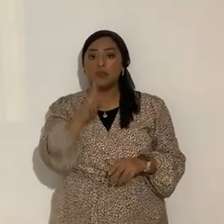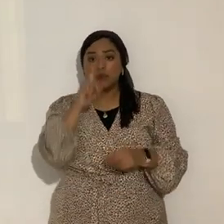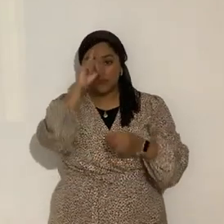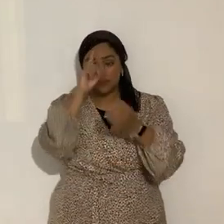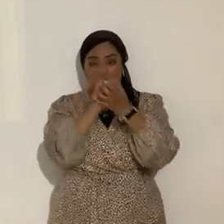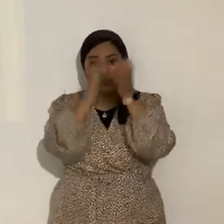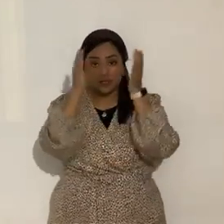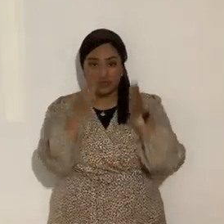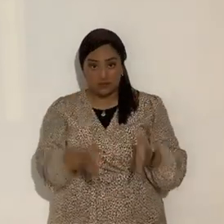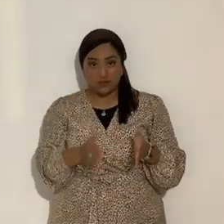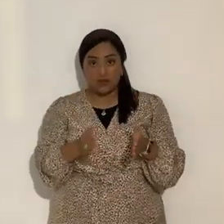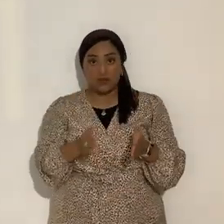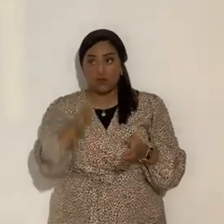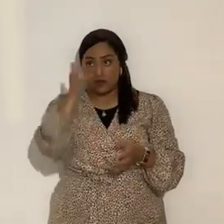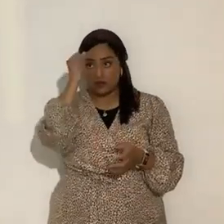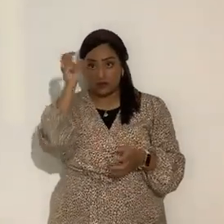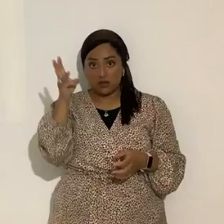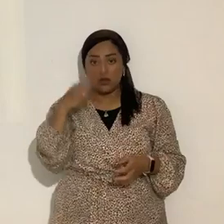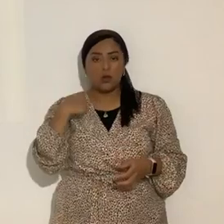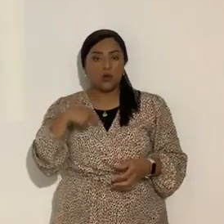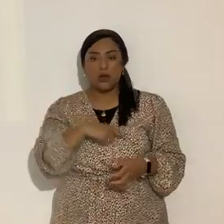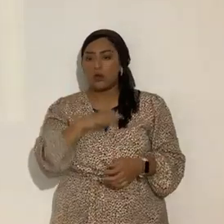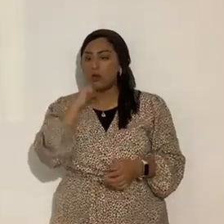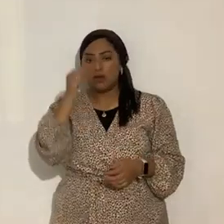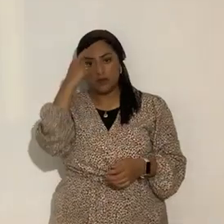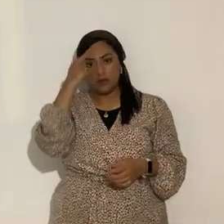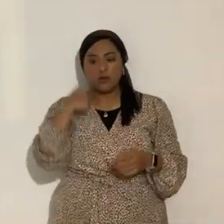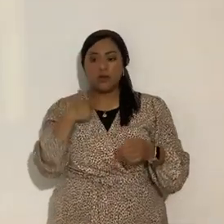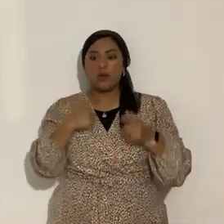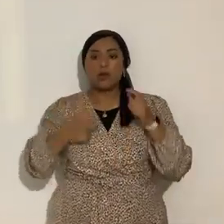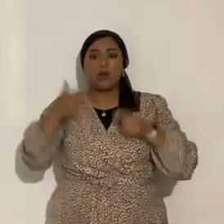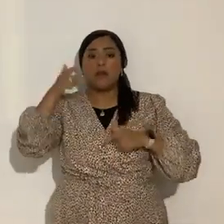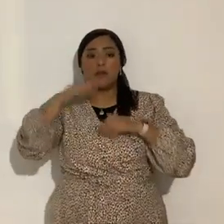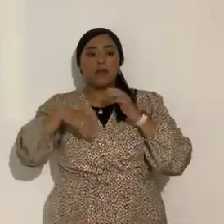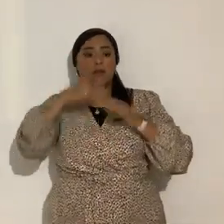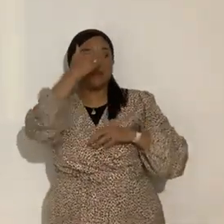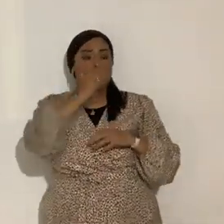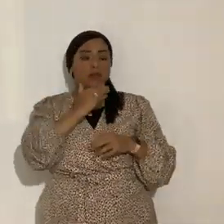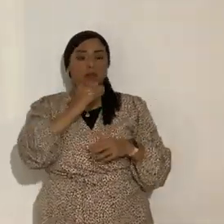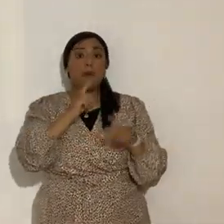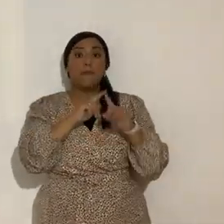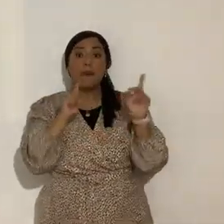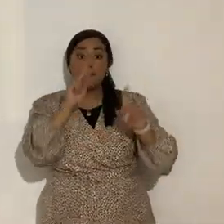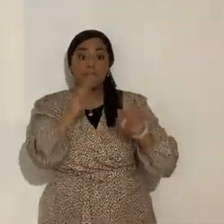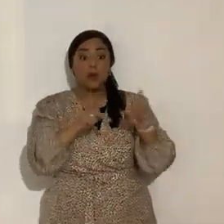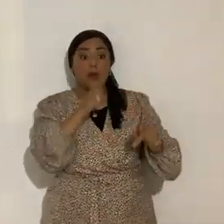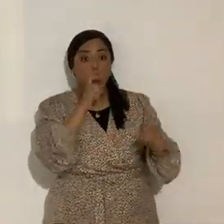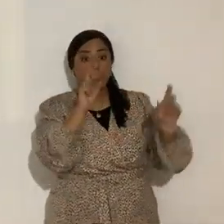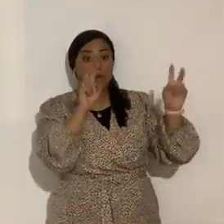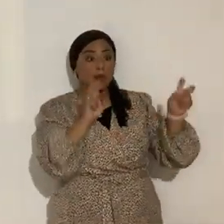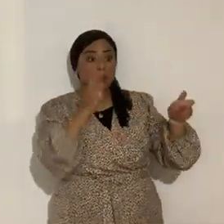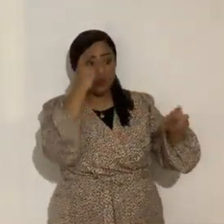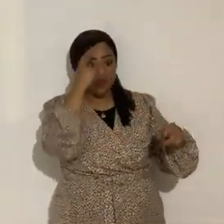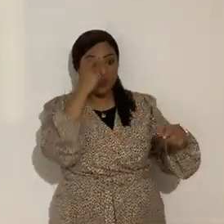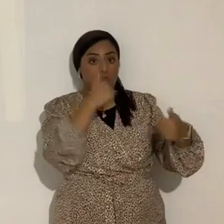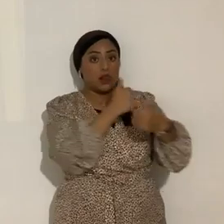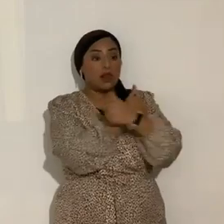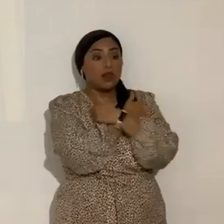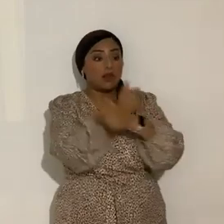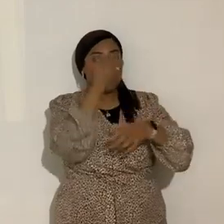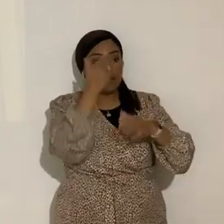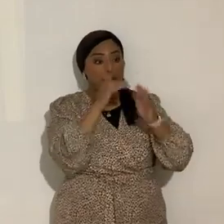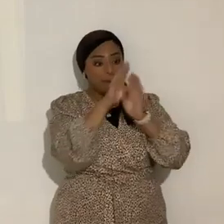creyentes en Yahshua Mashiach no nos creemos superiores a Elohim. La gente que dice que ama al Dios de la Biblia, pero no